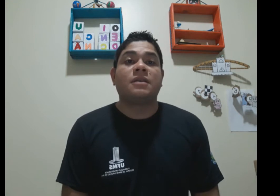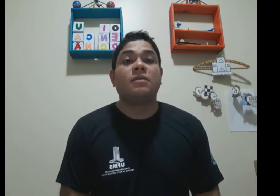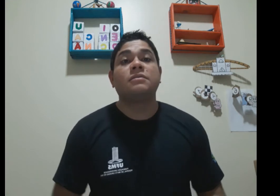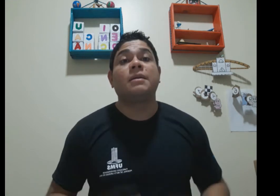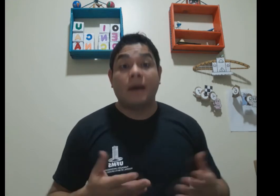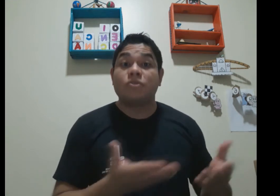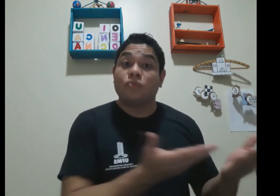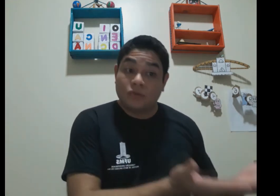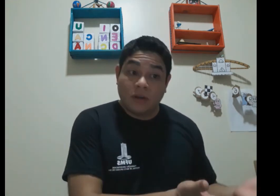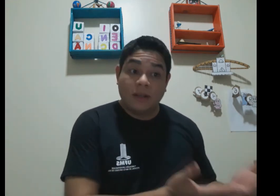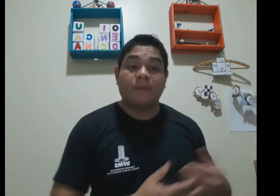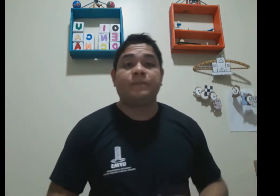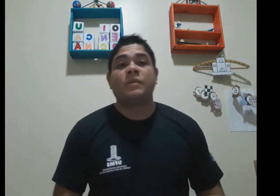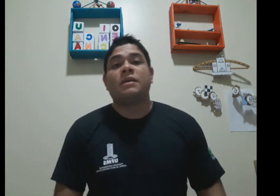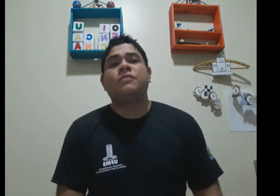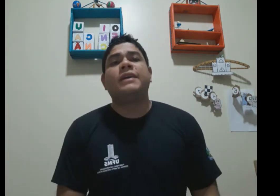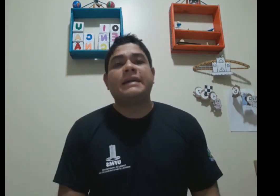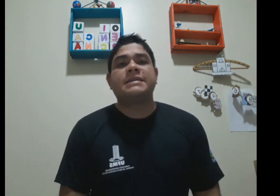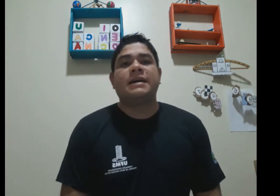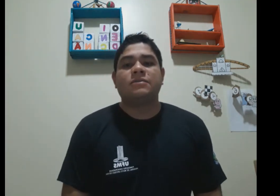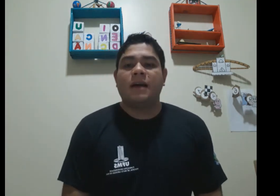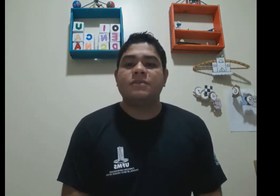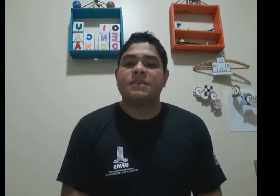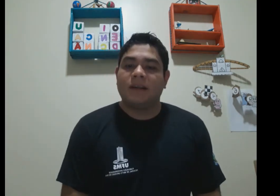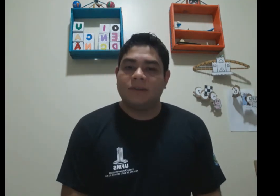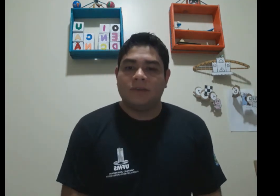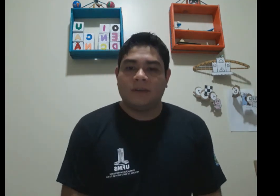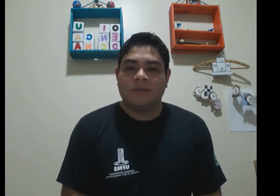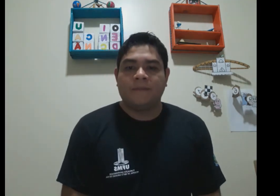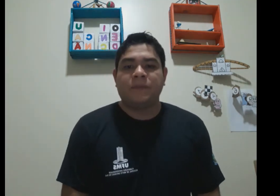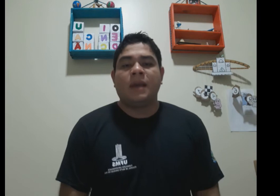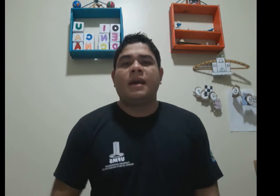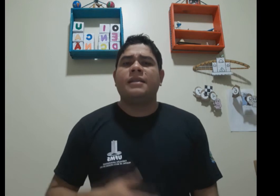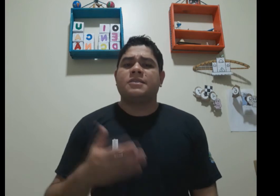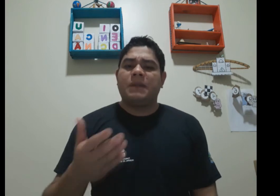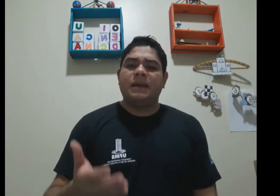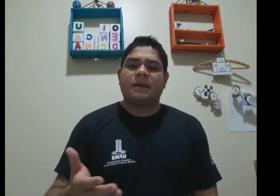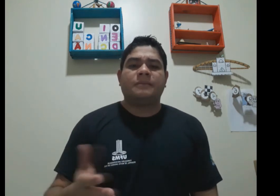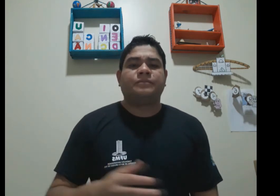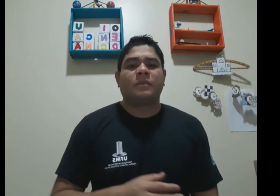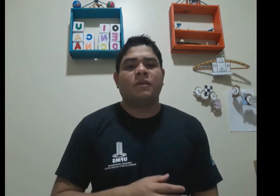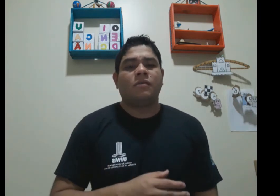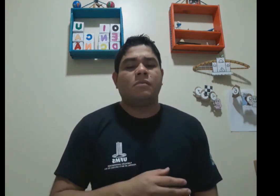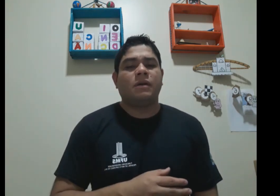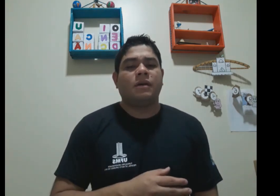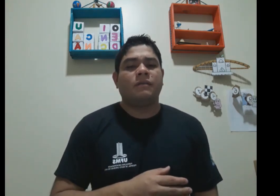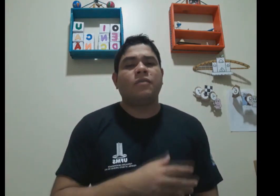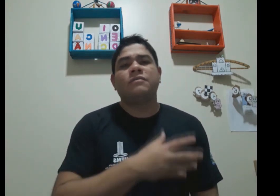ao trabalho de tutoria que foi realizado lá nos Estados Unidos. Ela explica que foram